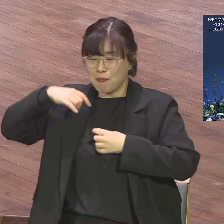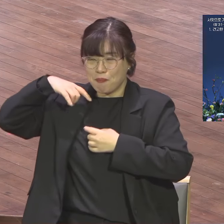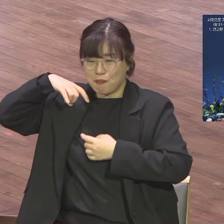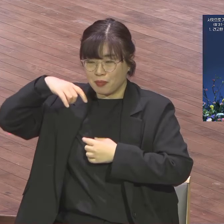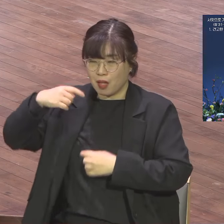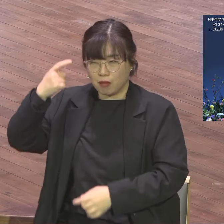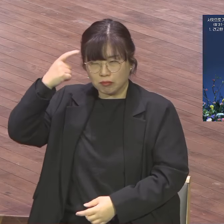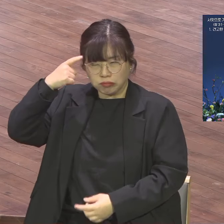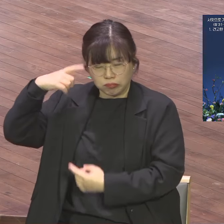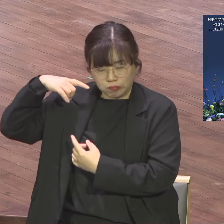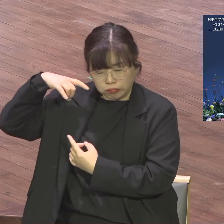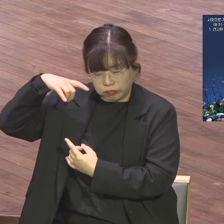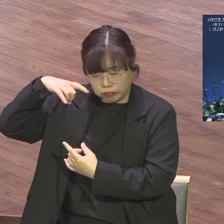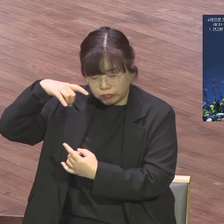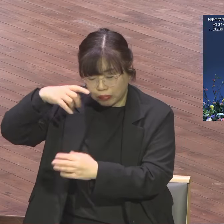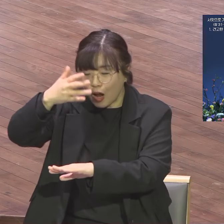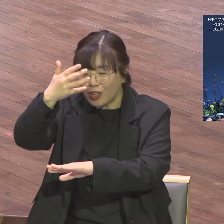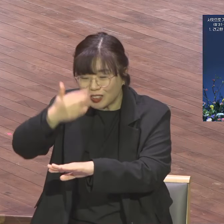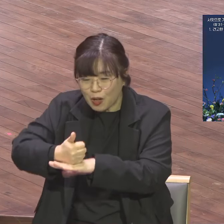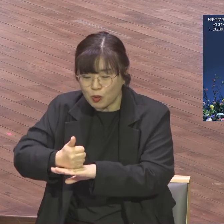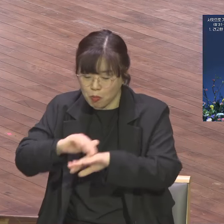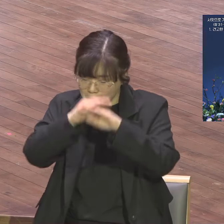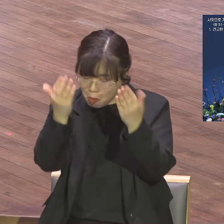전혀 막힌 게 없지.